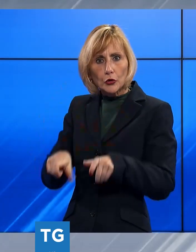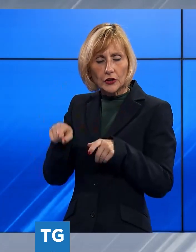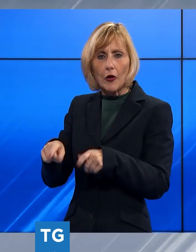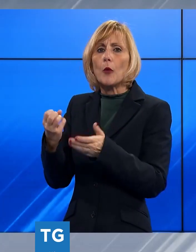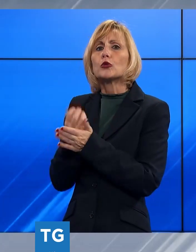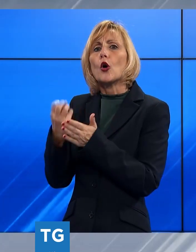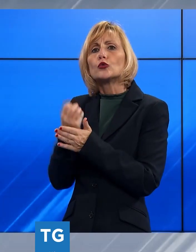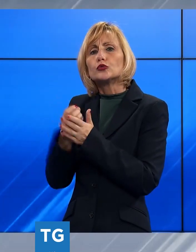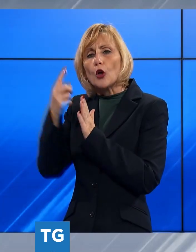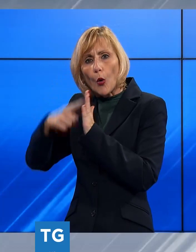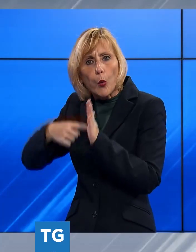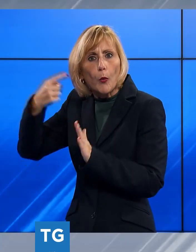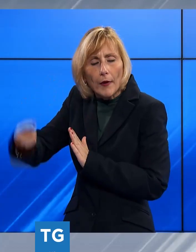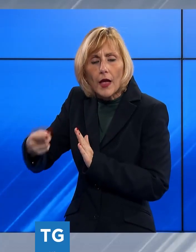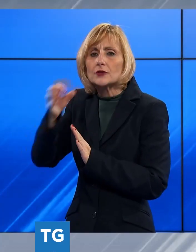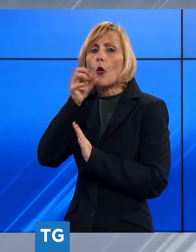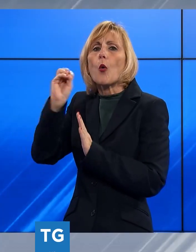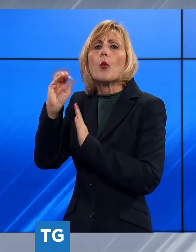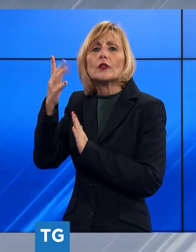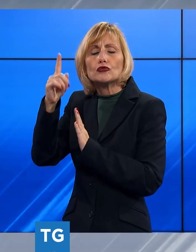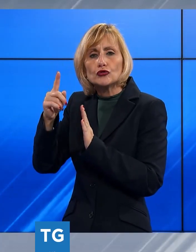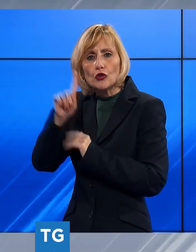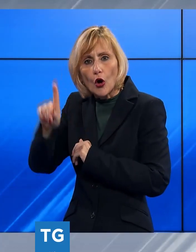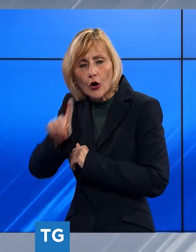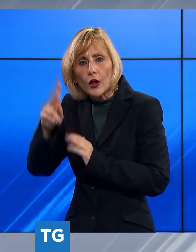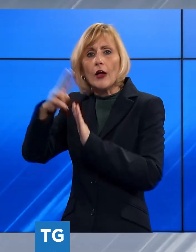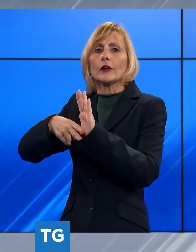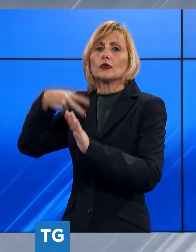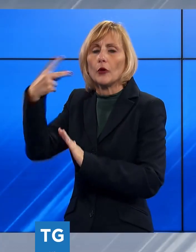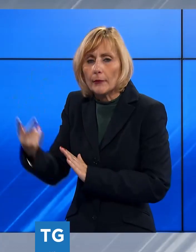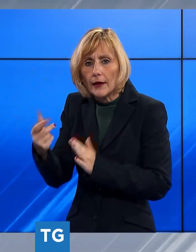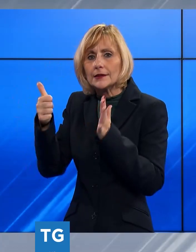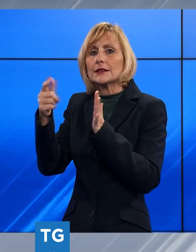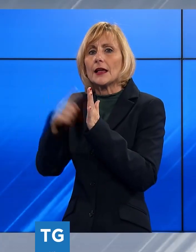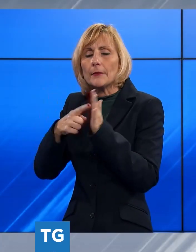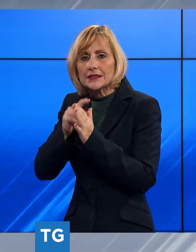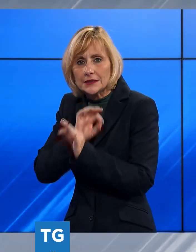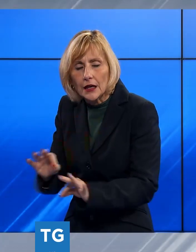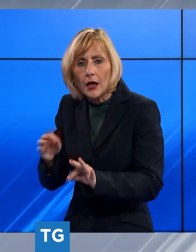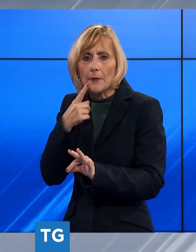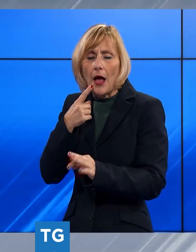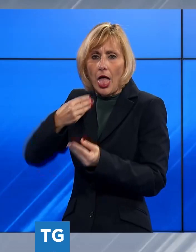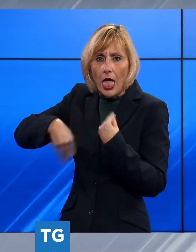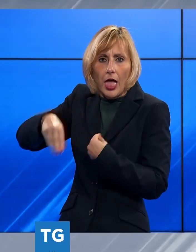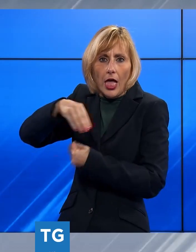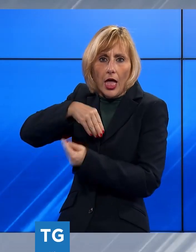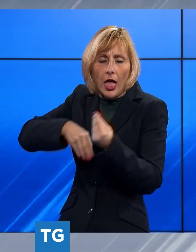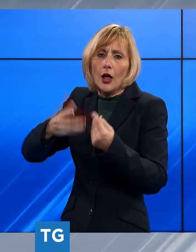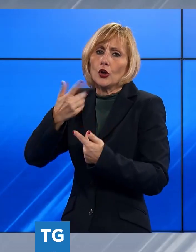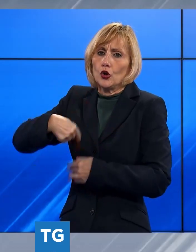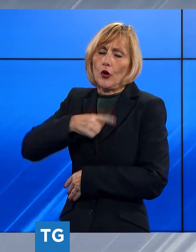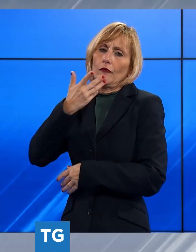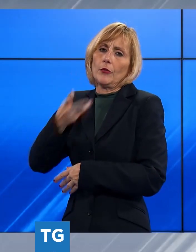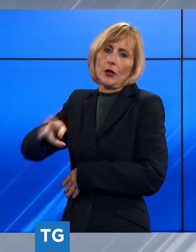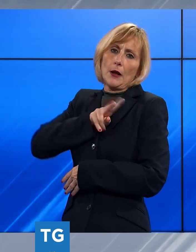produzione tra un mese tra 15 giorni tra due mesi per i prossimi sei mesi non venne preoccupato Non ce ne sarà più cioè noi vorremmo delle risposte precise